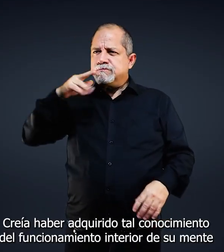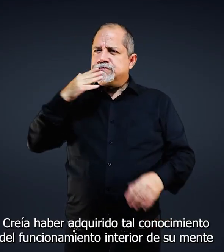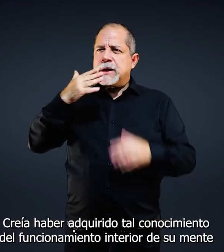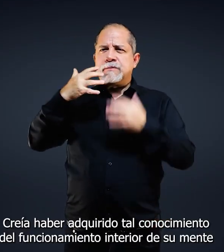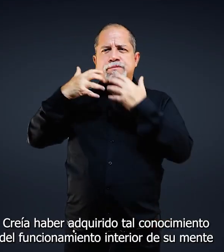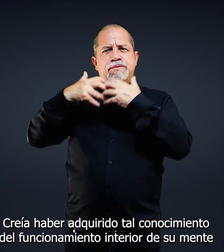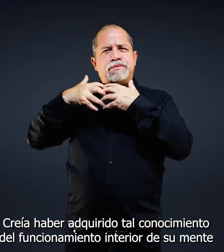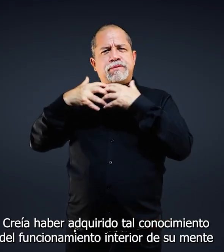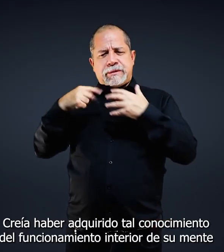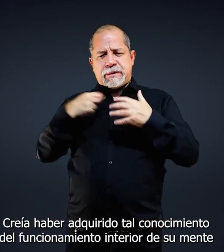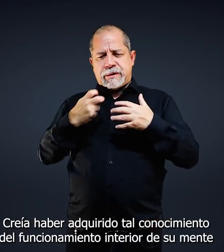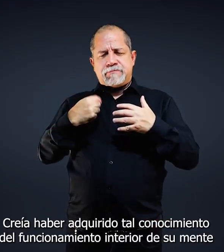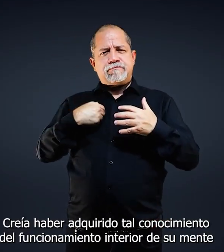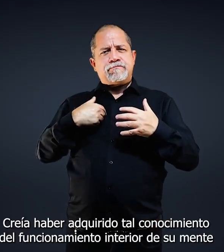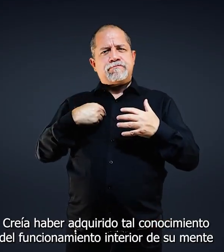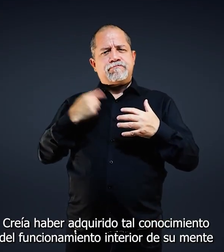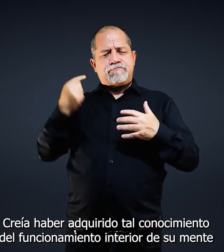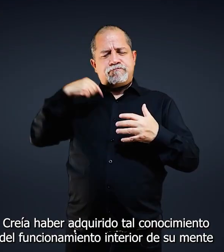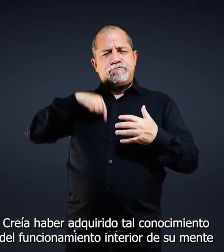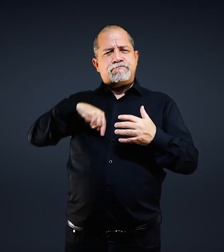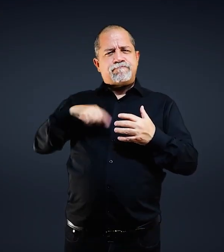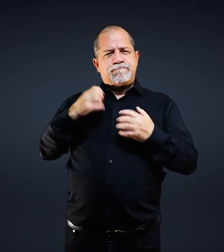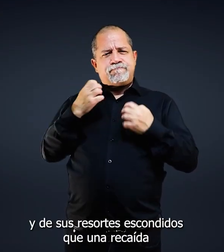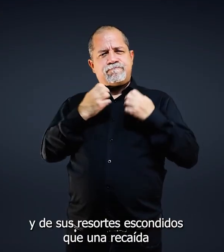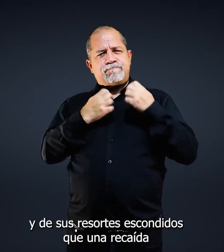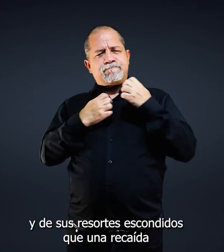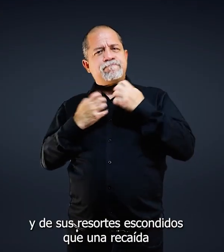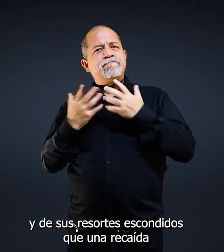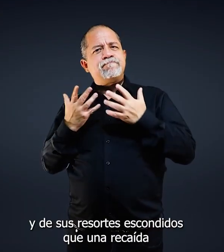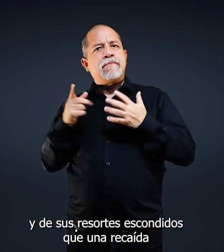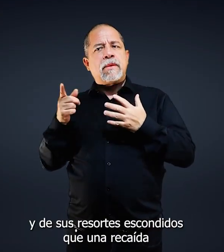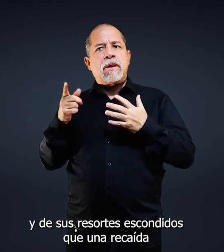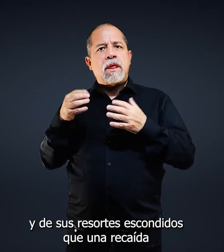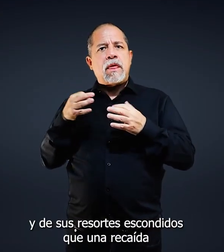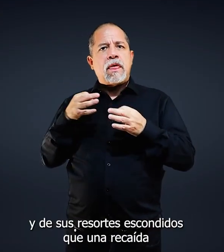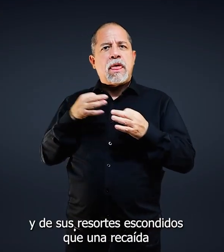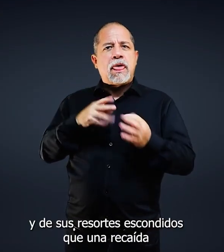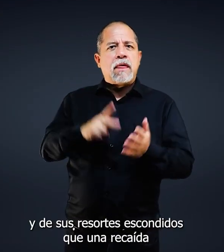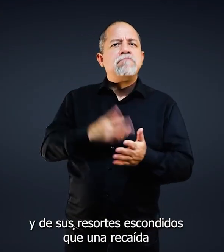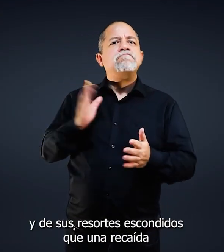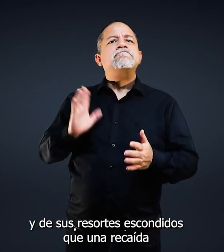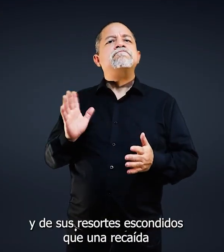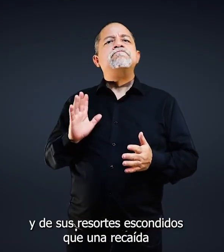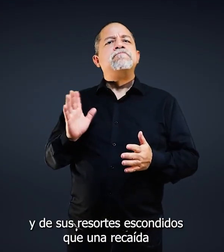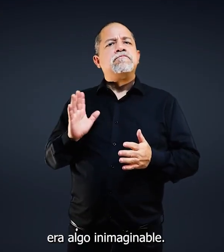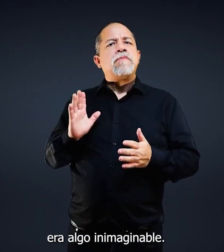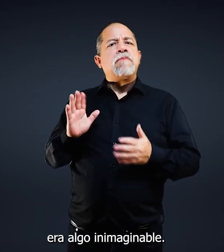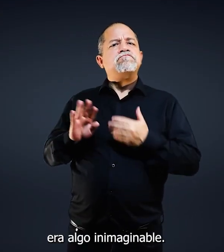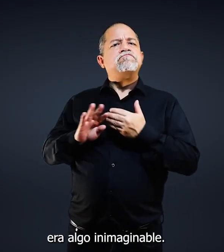del funcionamiento interior de su mente y de sus resortes escondidos que una recaída era algo